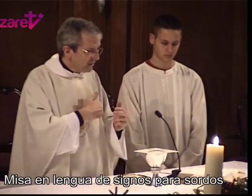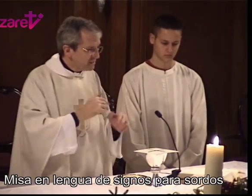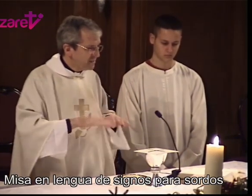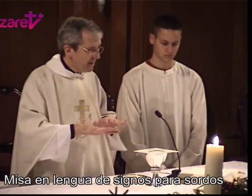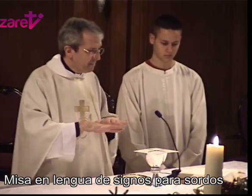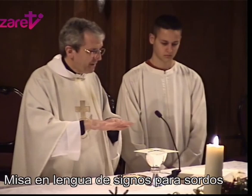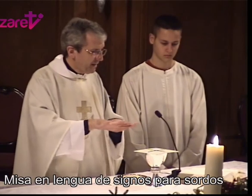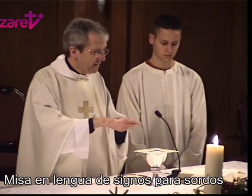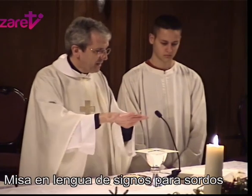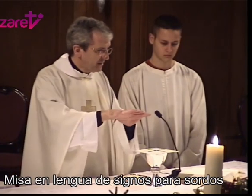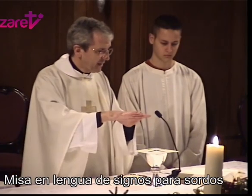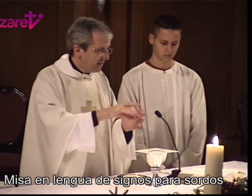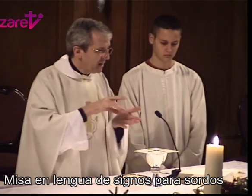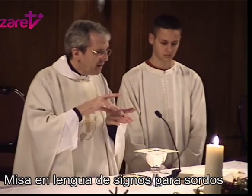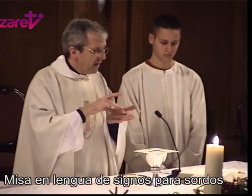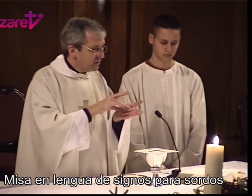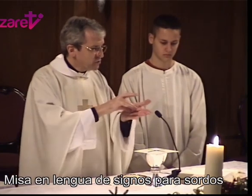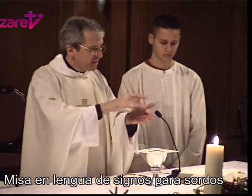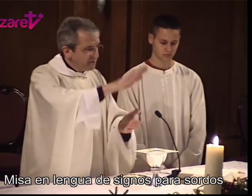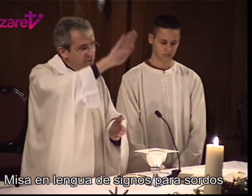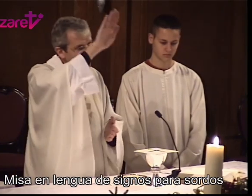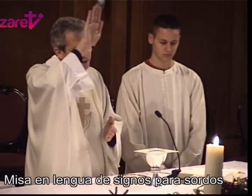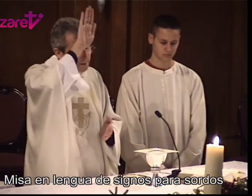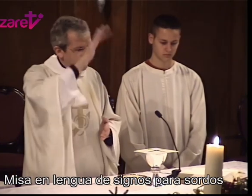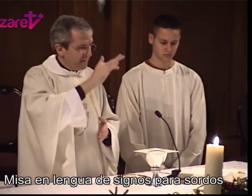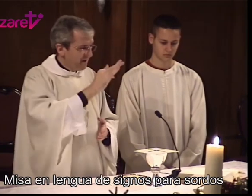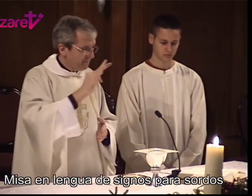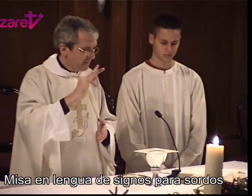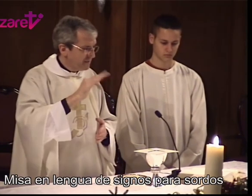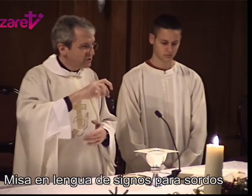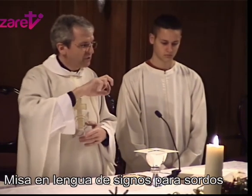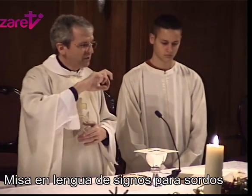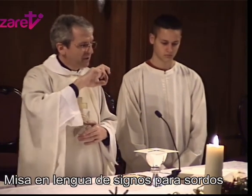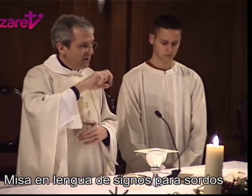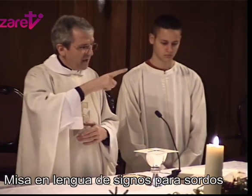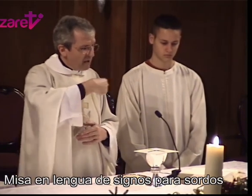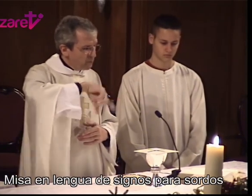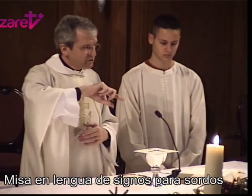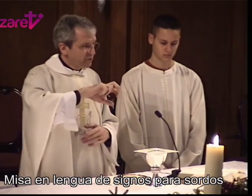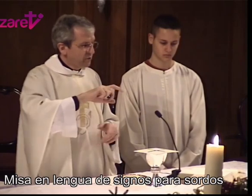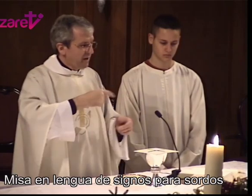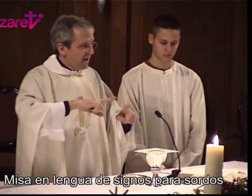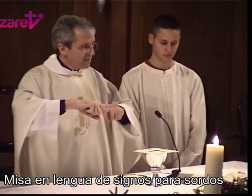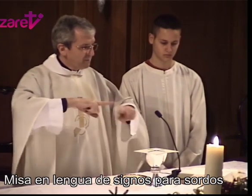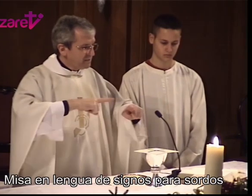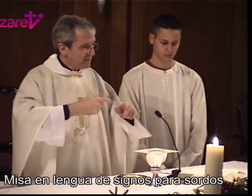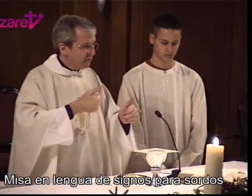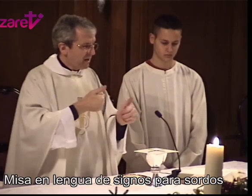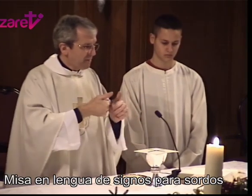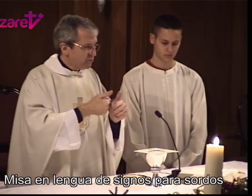Iglesia peregrina en la tierra, a tu servidor, el Papa Francisco, a nuestro administrador